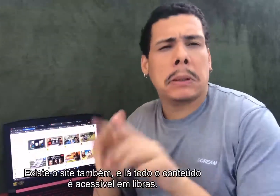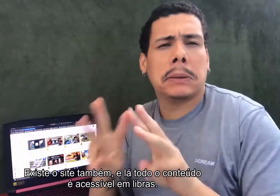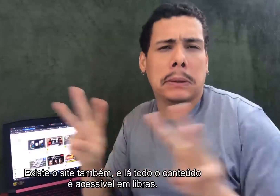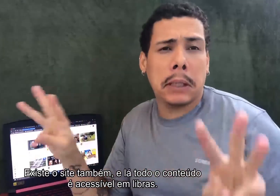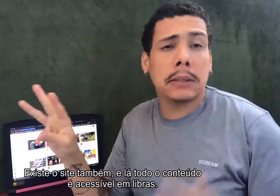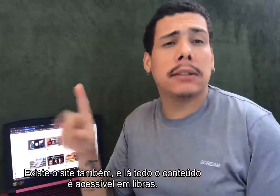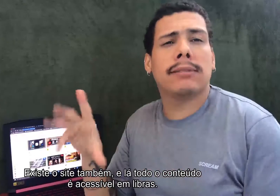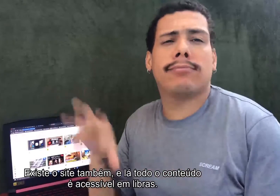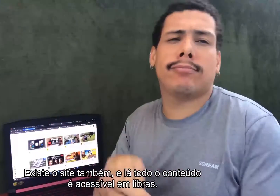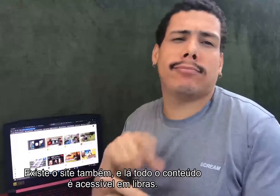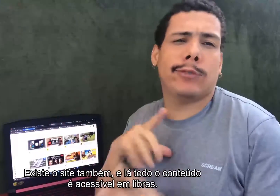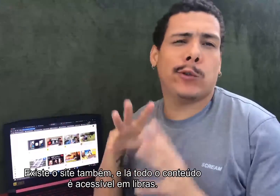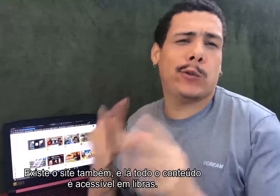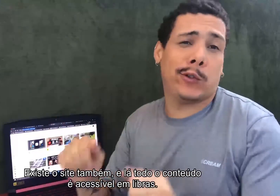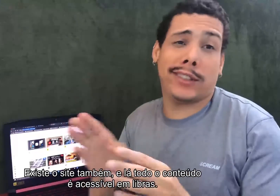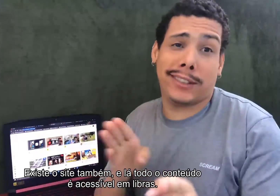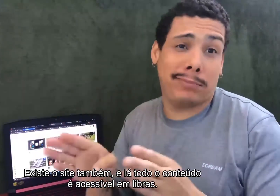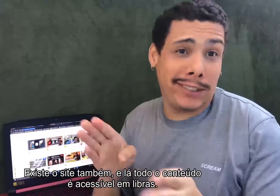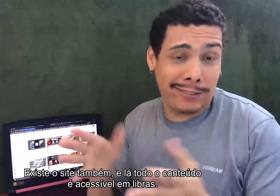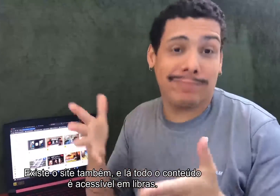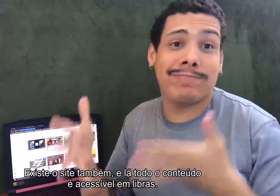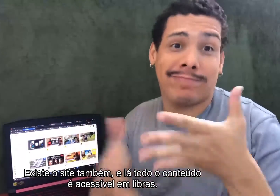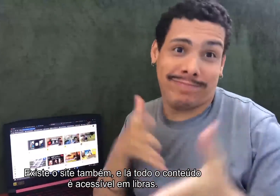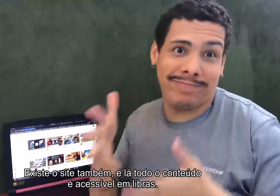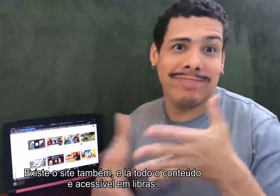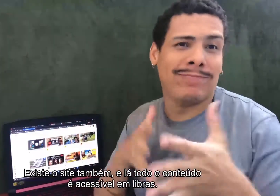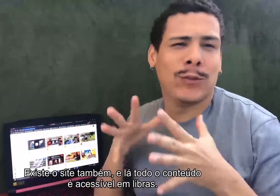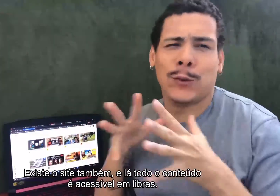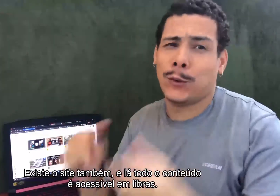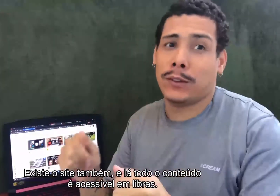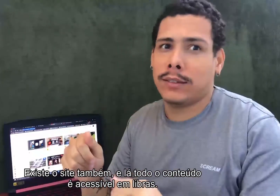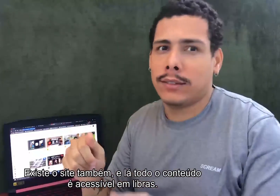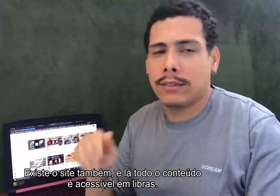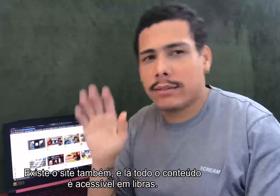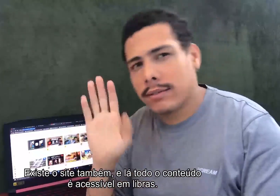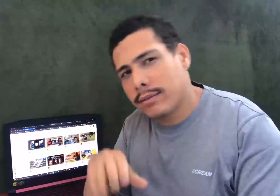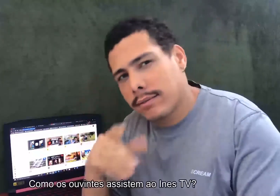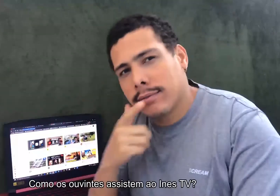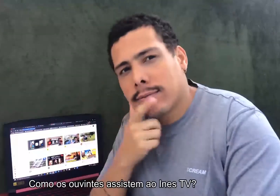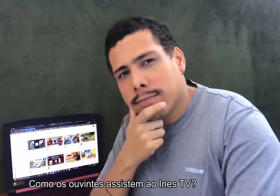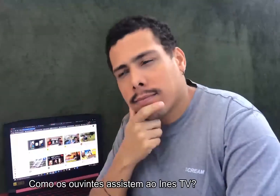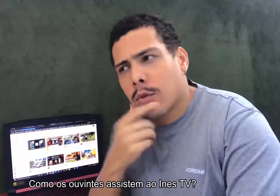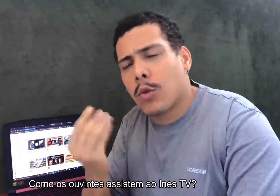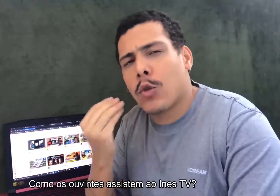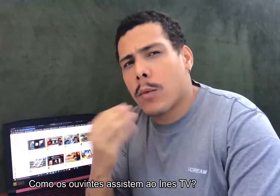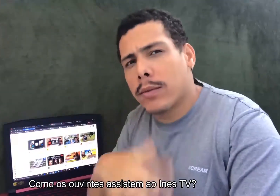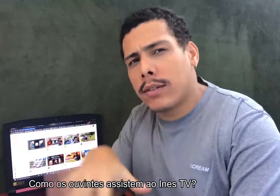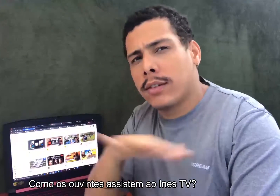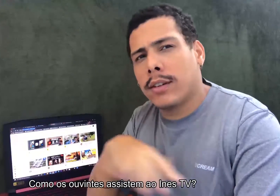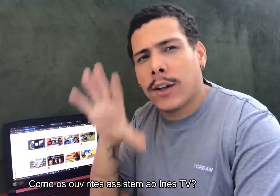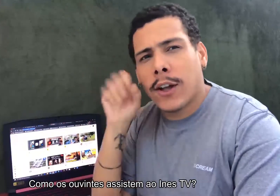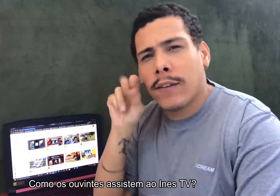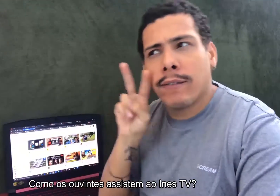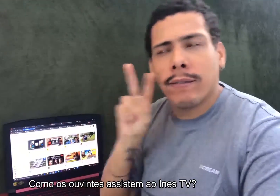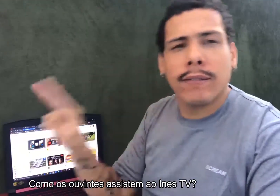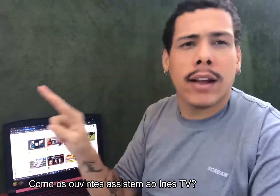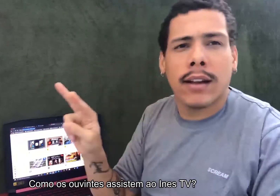Existe o site também, e lá todo o conteúdo é acessível em Libras. Como os ouvintes assistem ao Inis